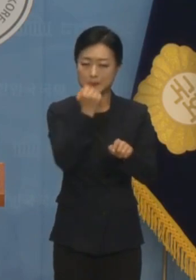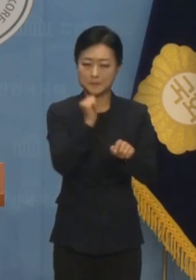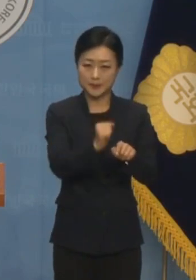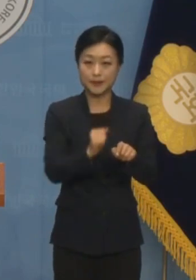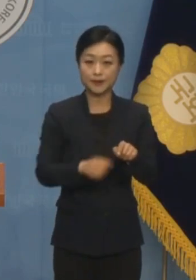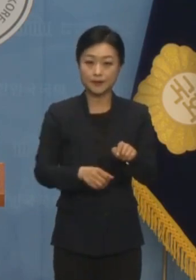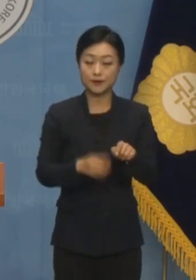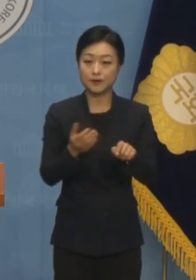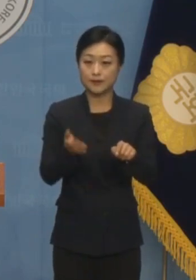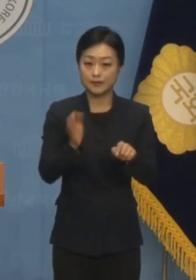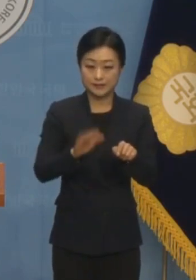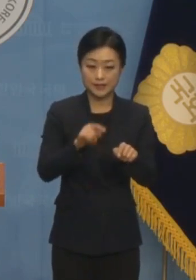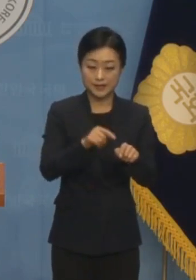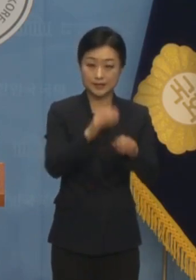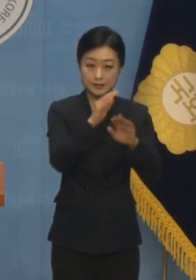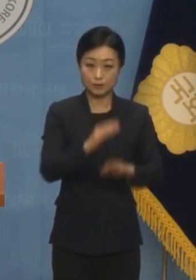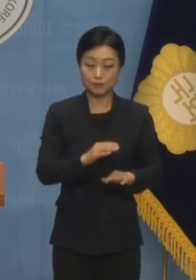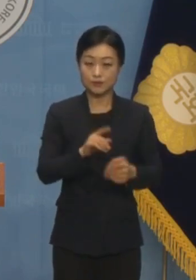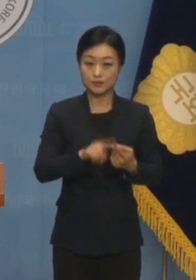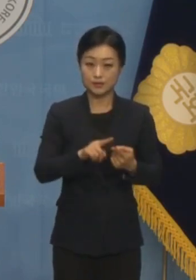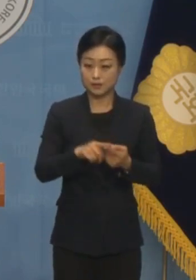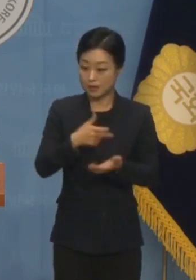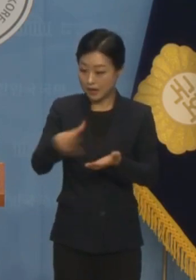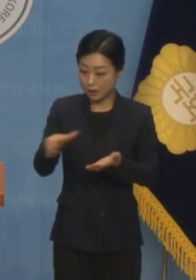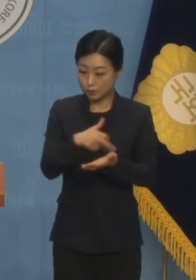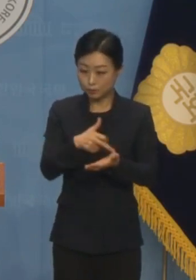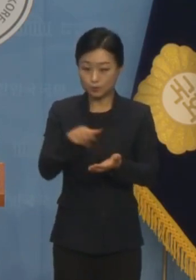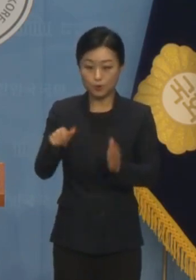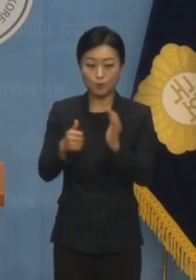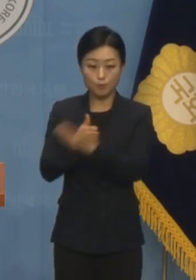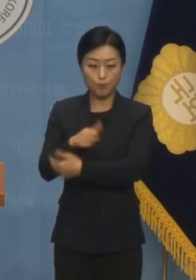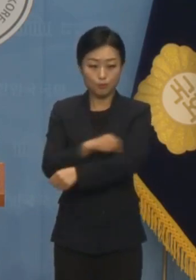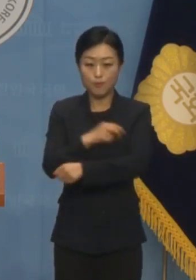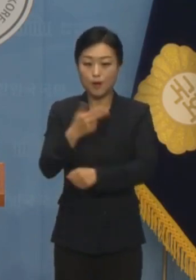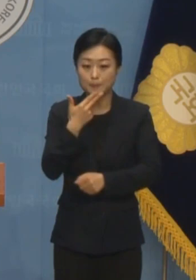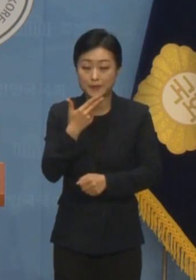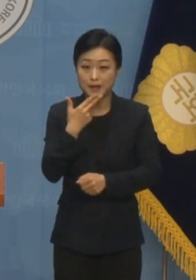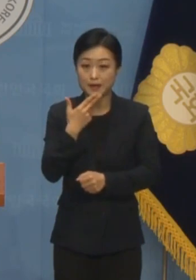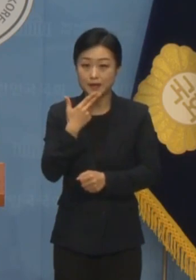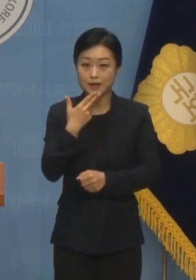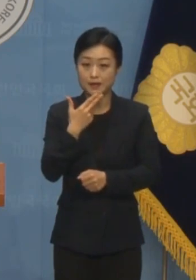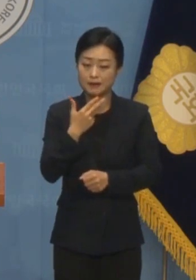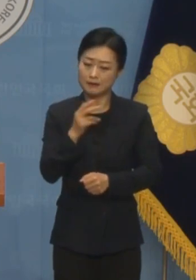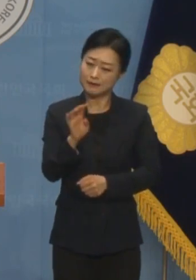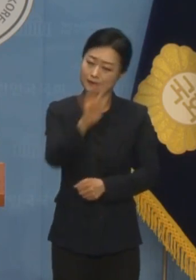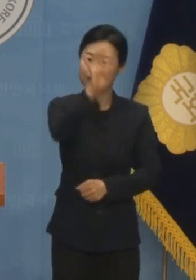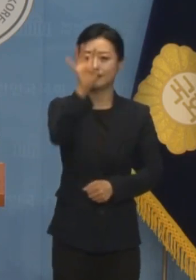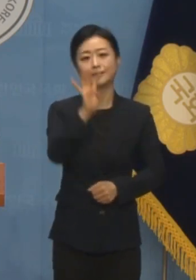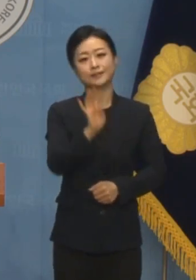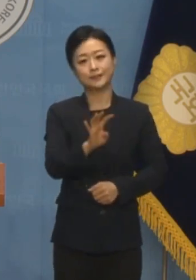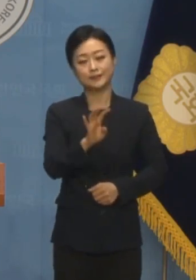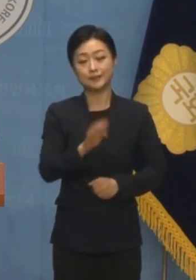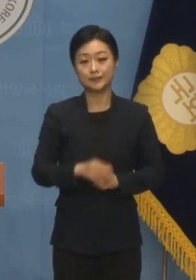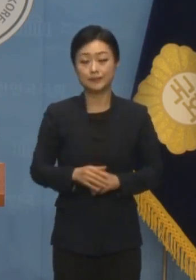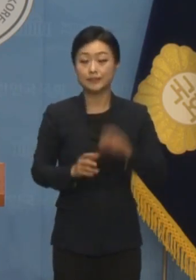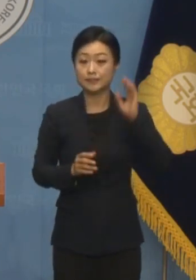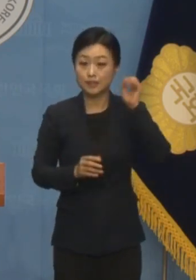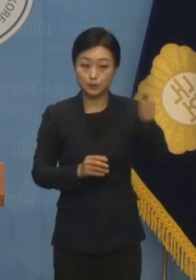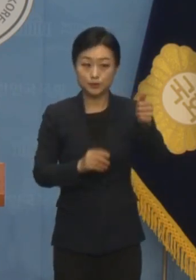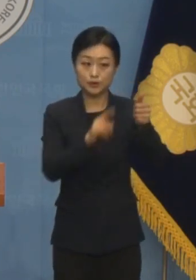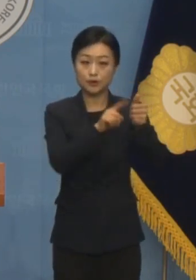그런데 구명 로비 의혹을 부정하다니 조직적 수사 외압이 저절로 이루어졌다는 말입니까? 대통령을